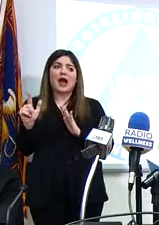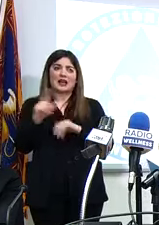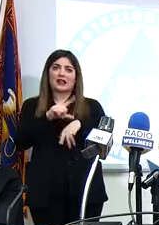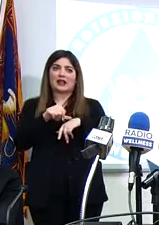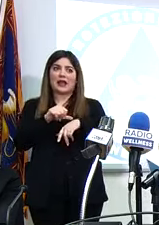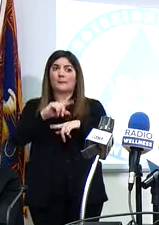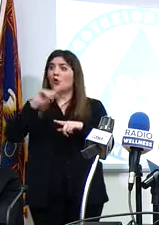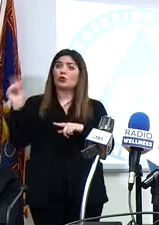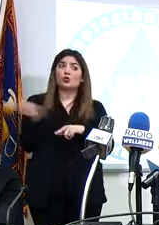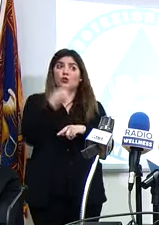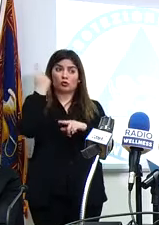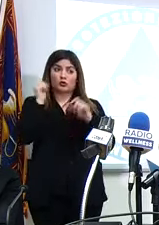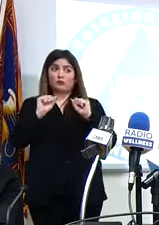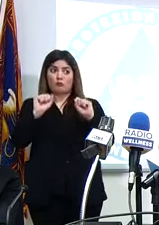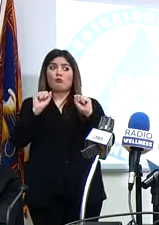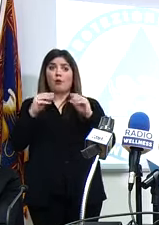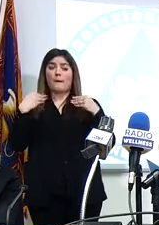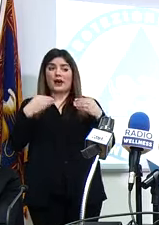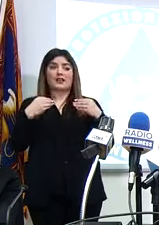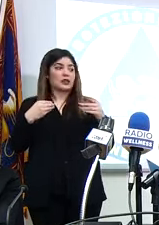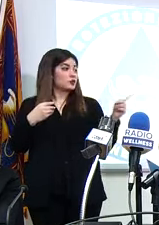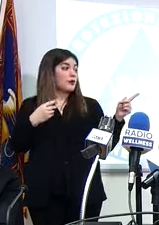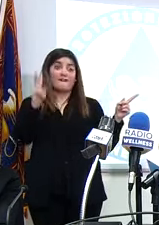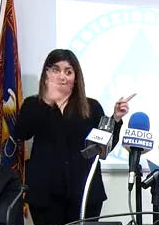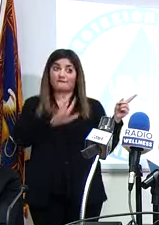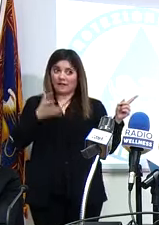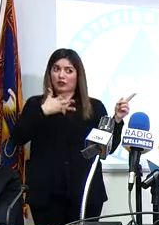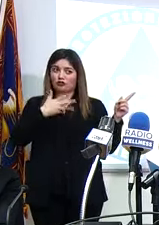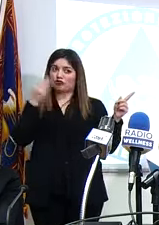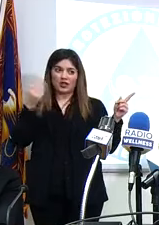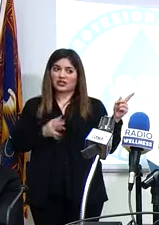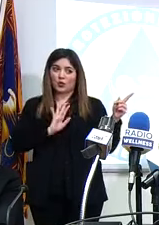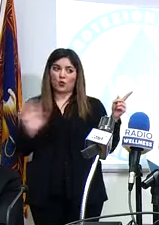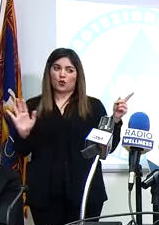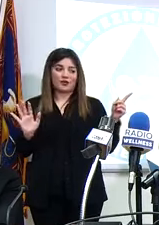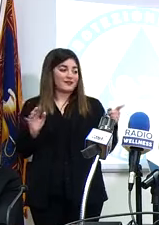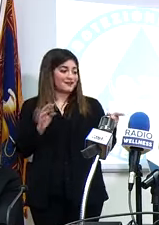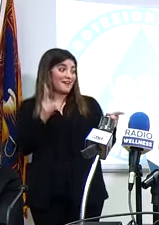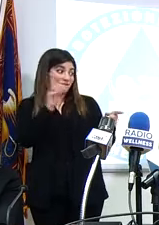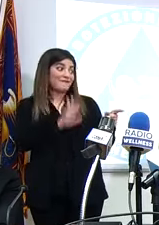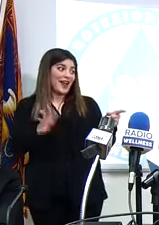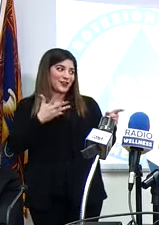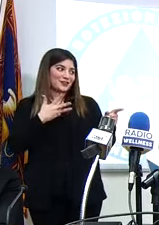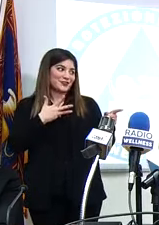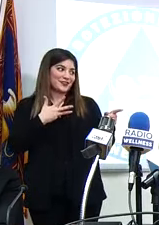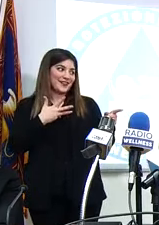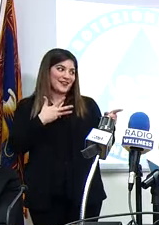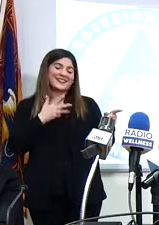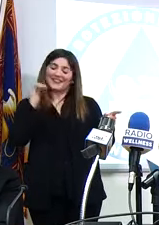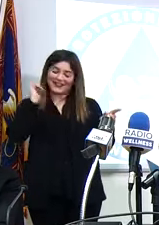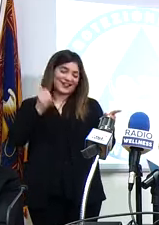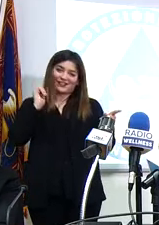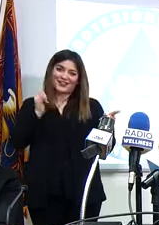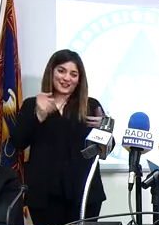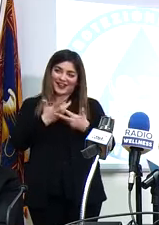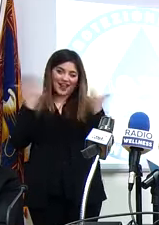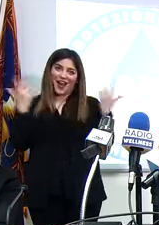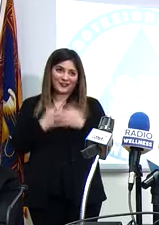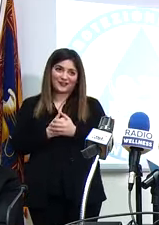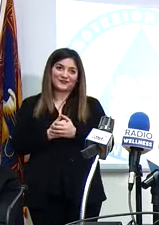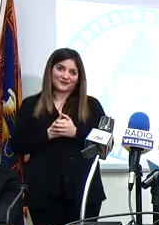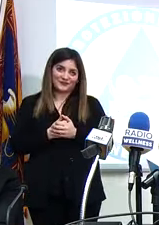sicuramente. Questo è importante. Ecco, ma quindi il Veneto ci deve essere. Questo è sempre logico.